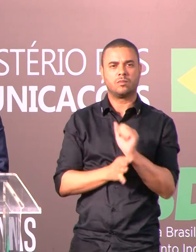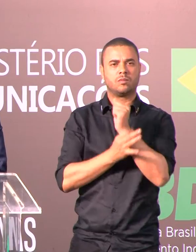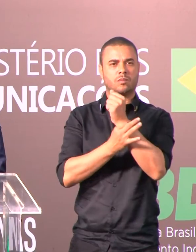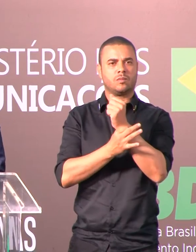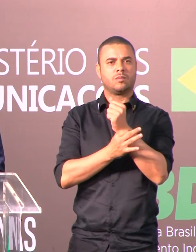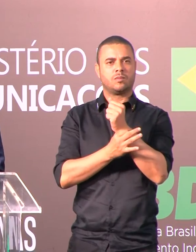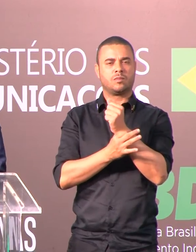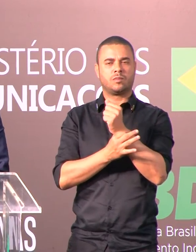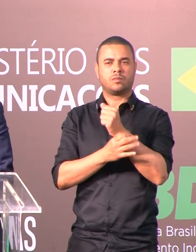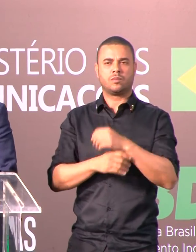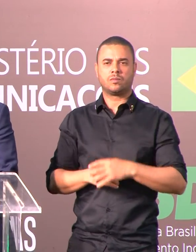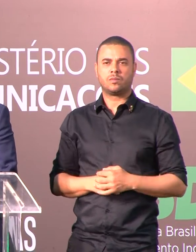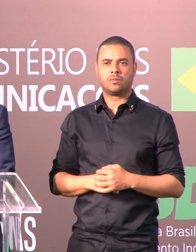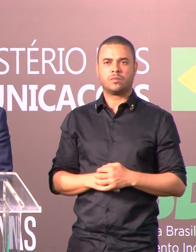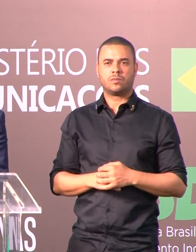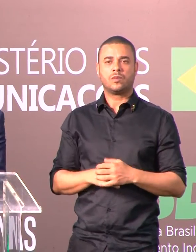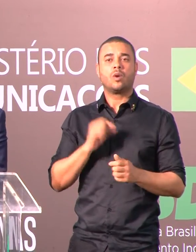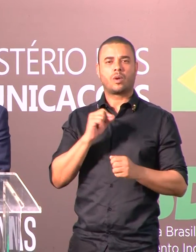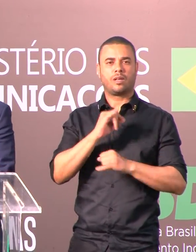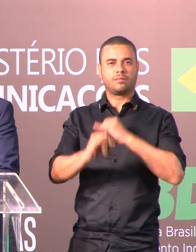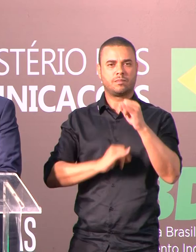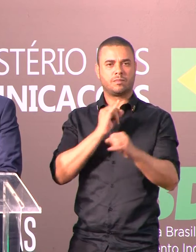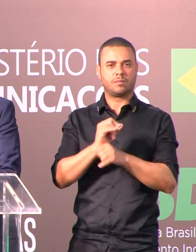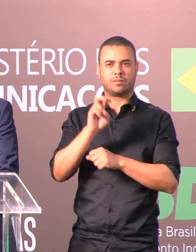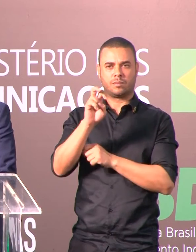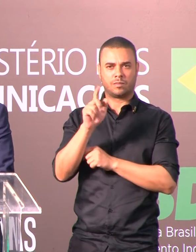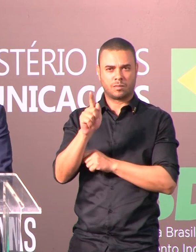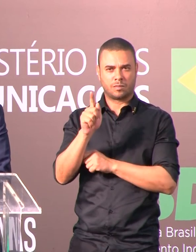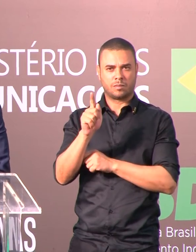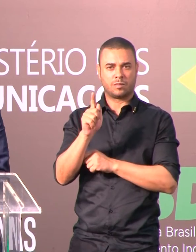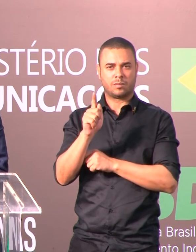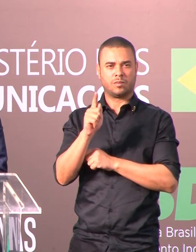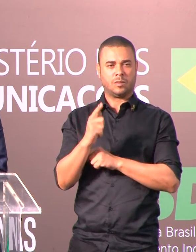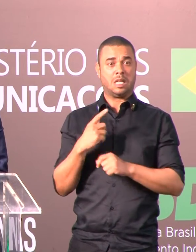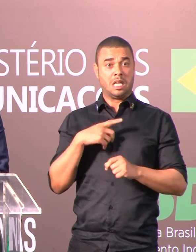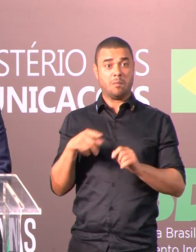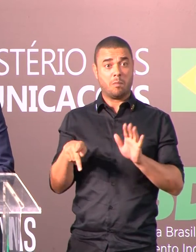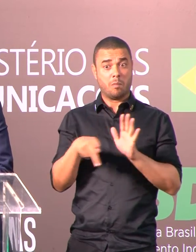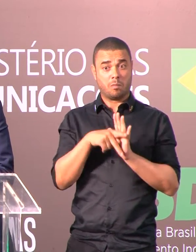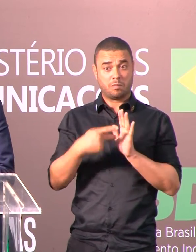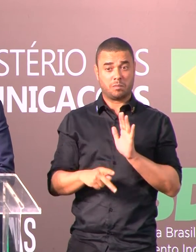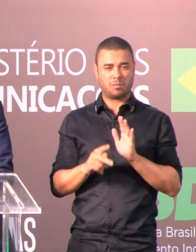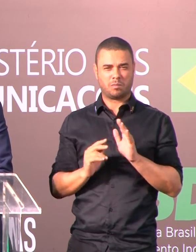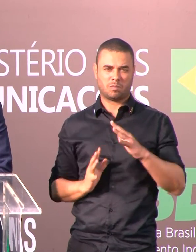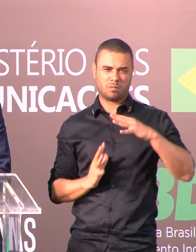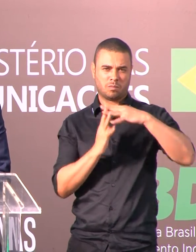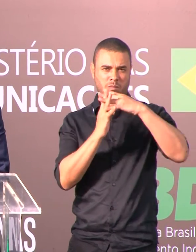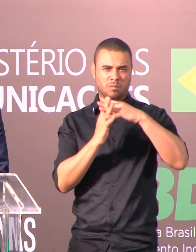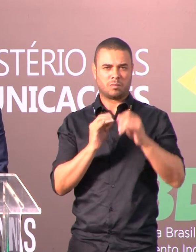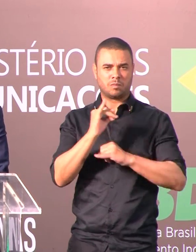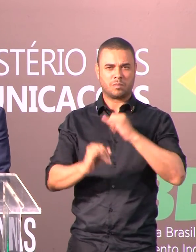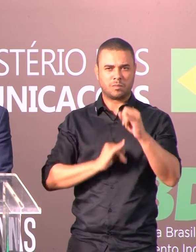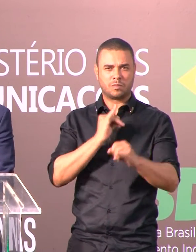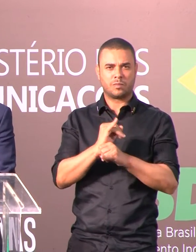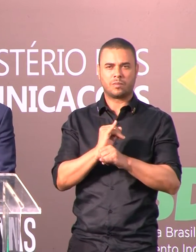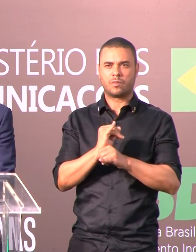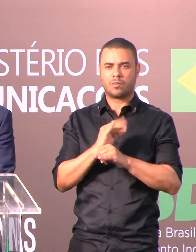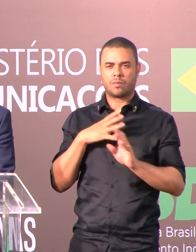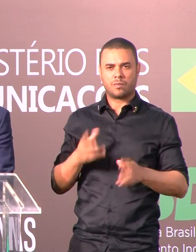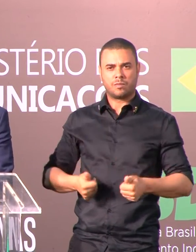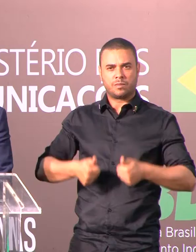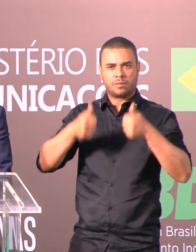país o sistema do 5g o modelo do leilão do 5g que vai eliminar o deserto digital